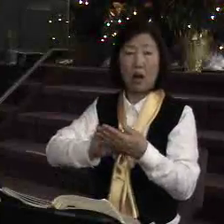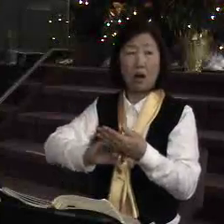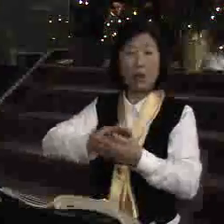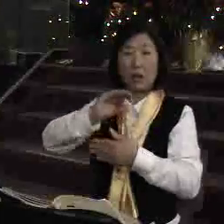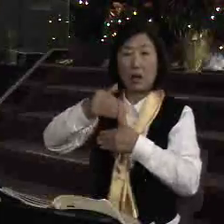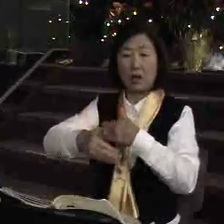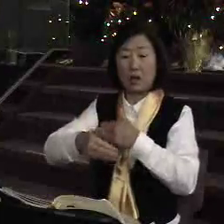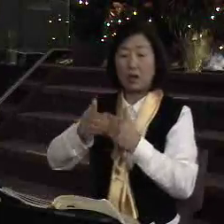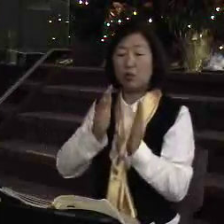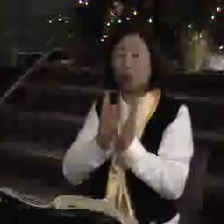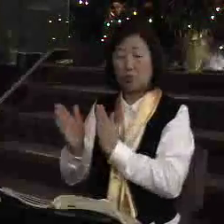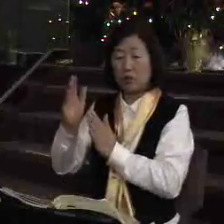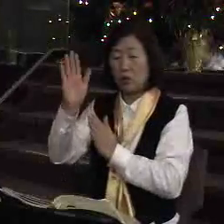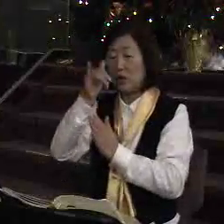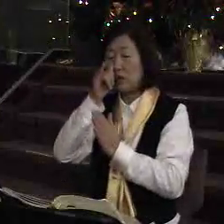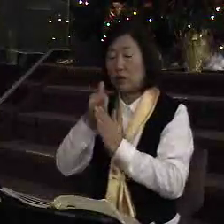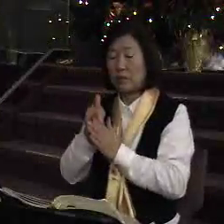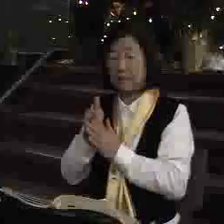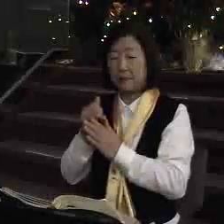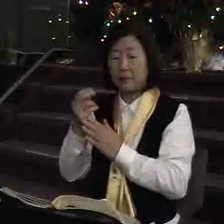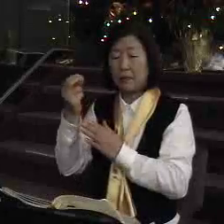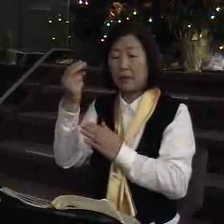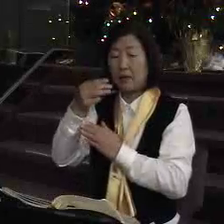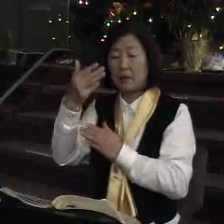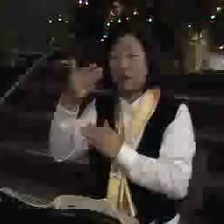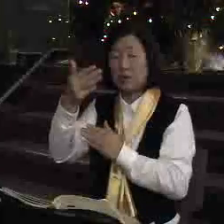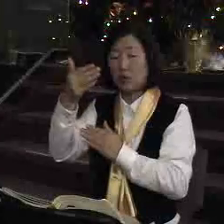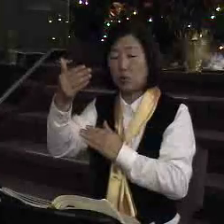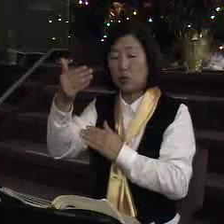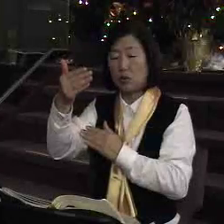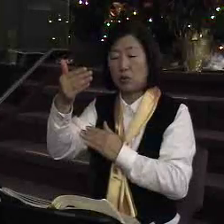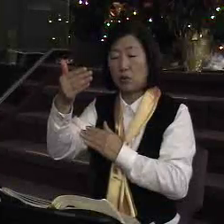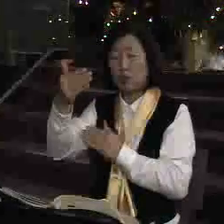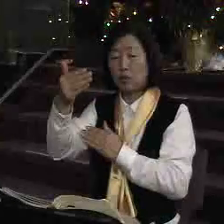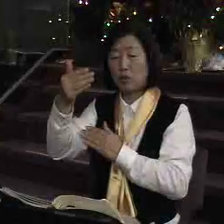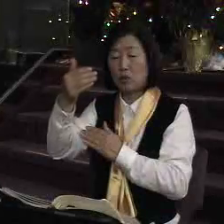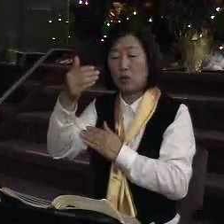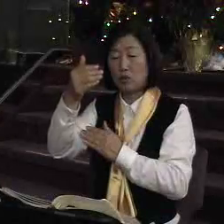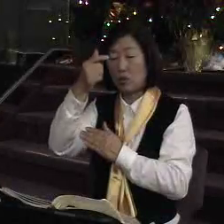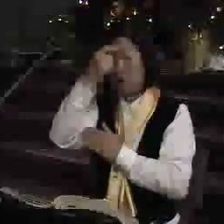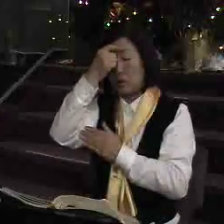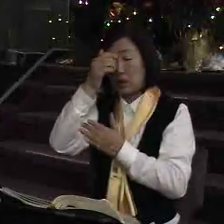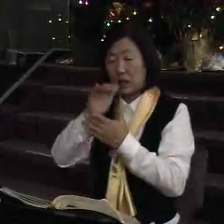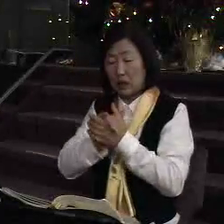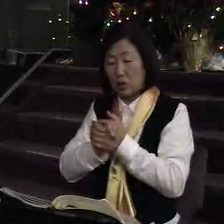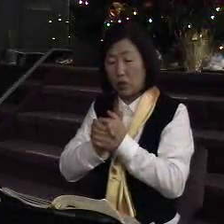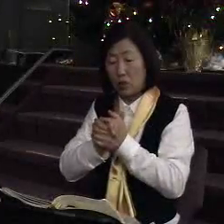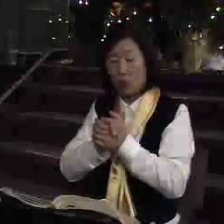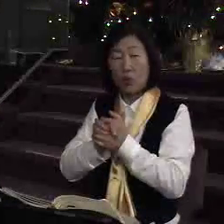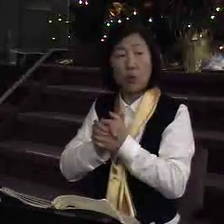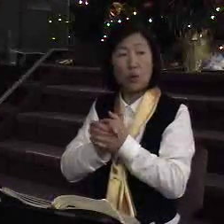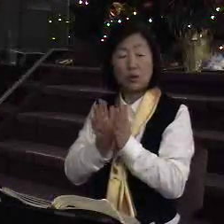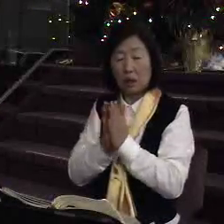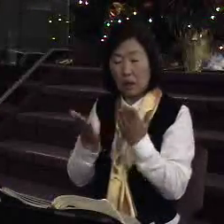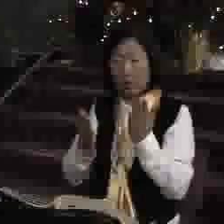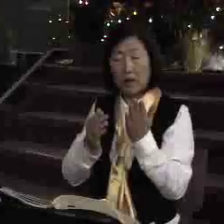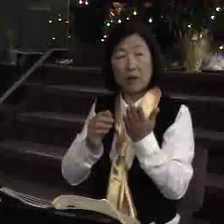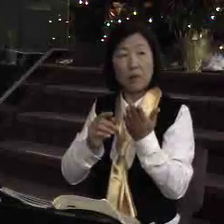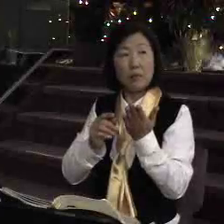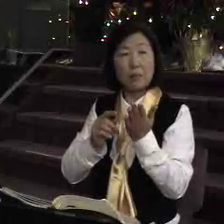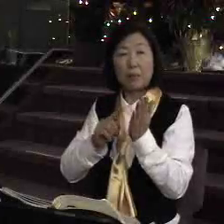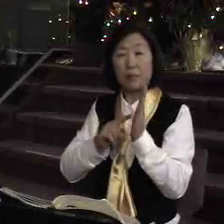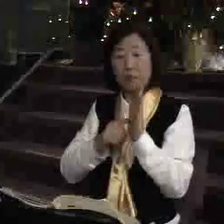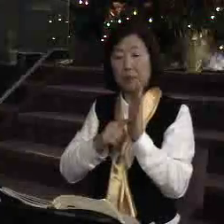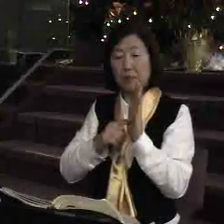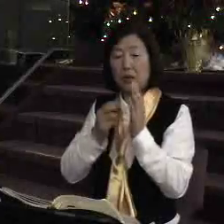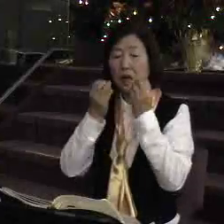있고요. 2009년도 1월의 기도 책자가 주부 안에 있습니다. 매월 저희가 이 기도 책자를 발행하는데 1월의 기도 안에는 담임